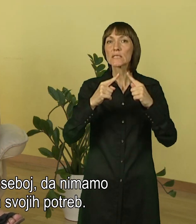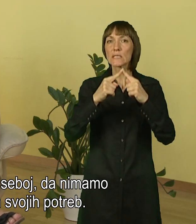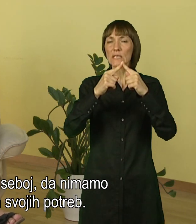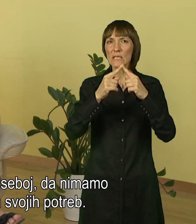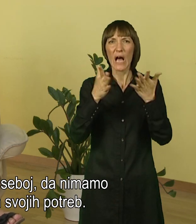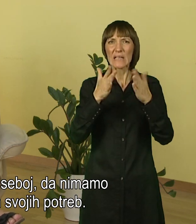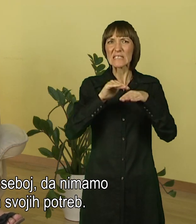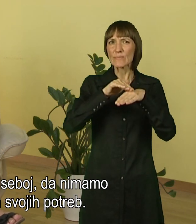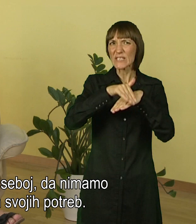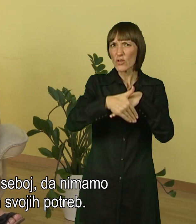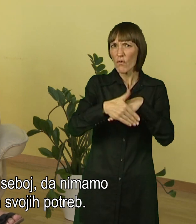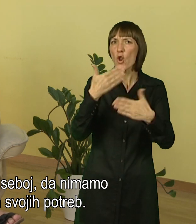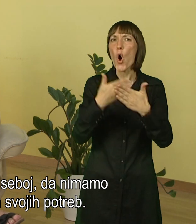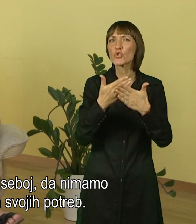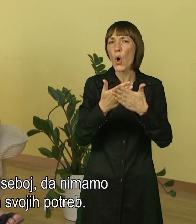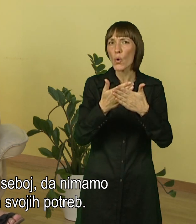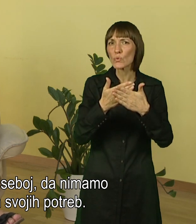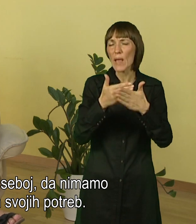stiku sami s sabo, da nimamo